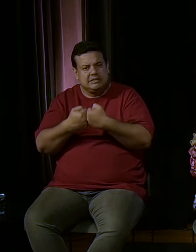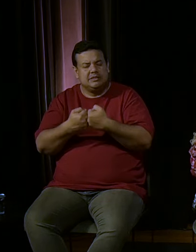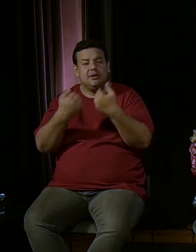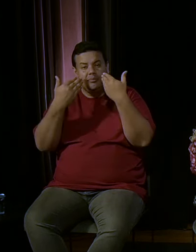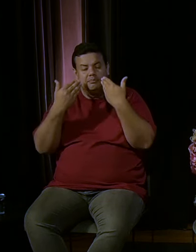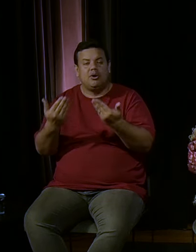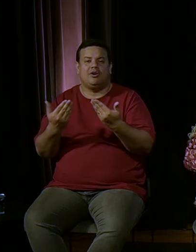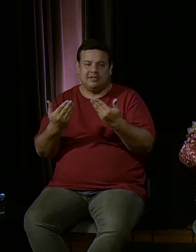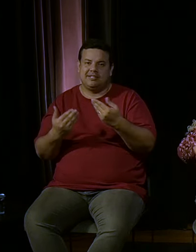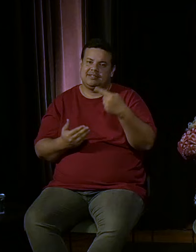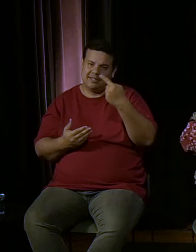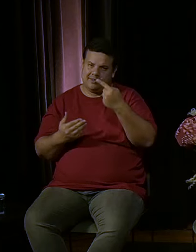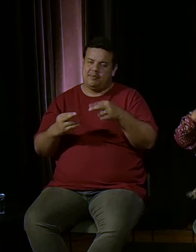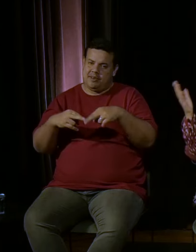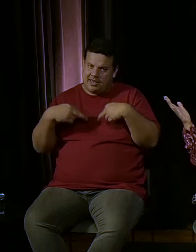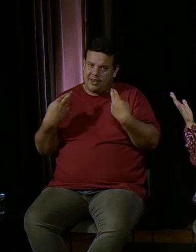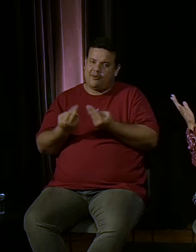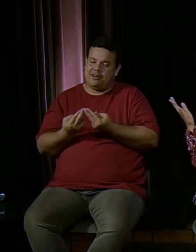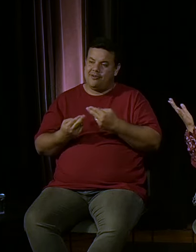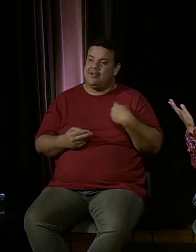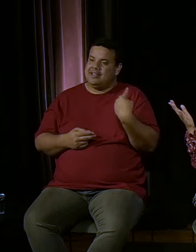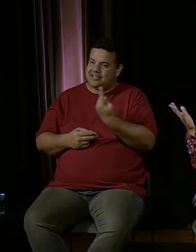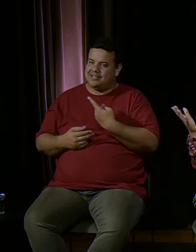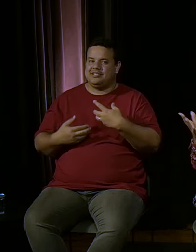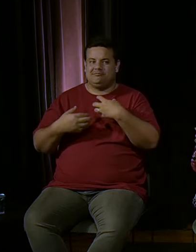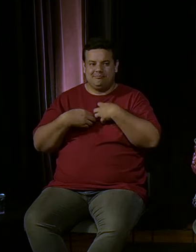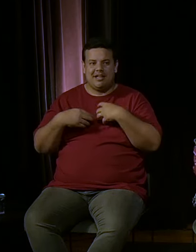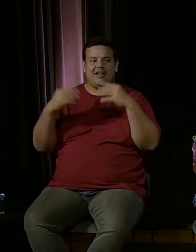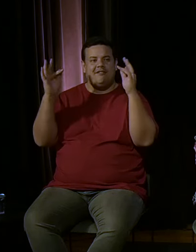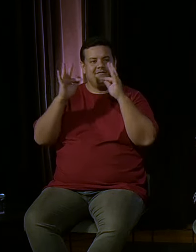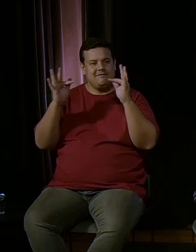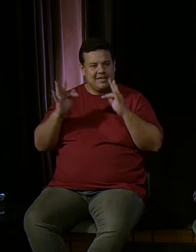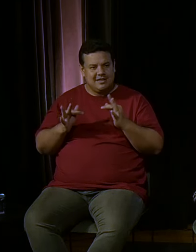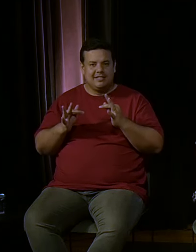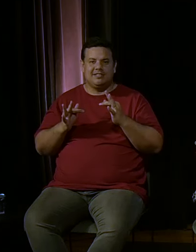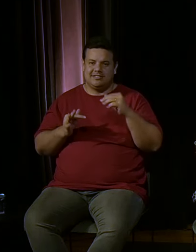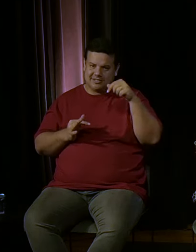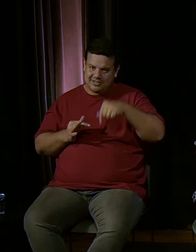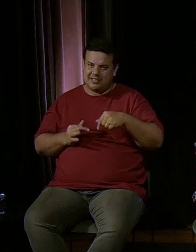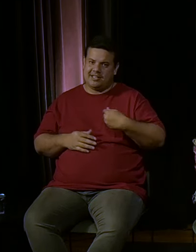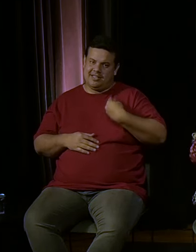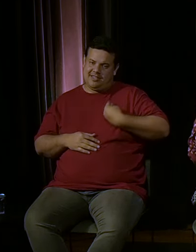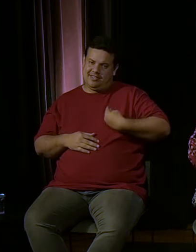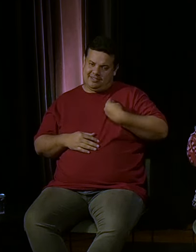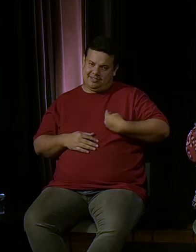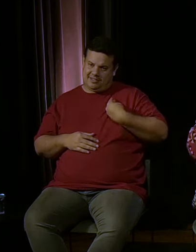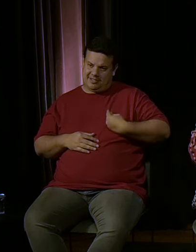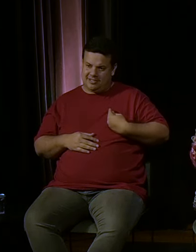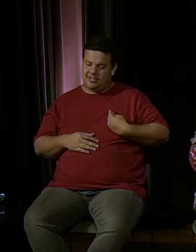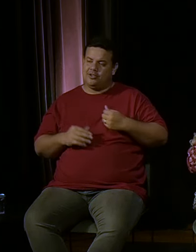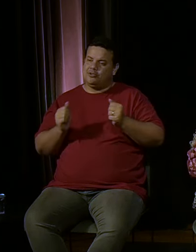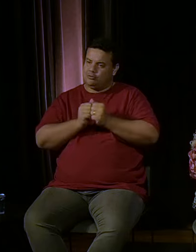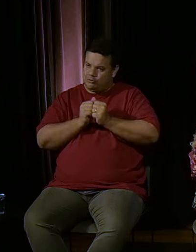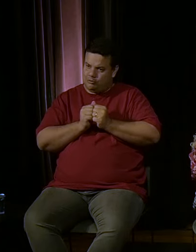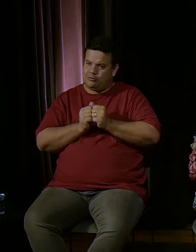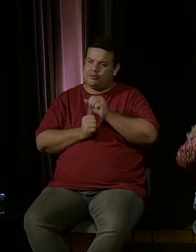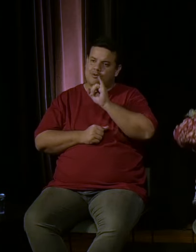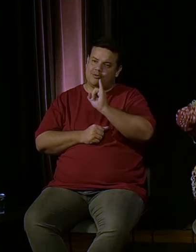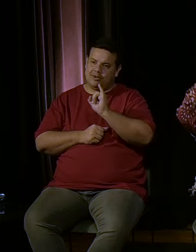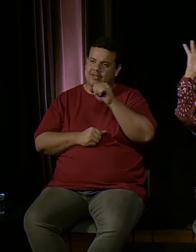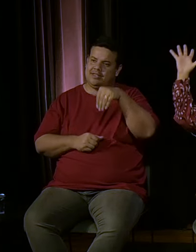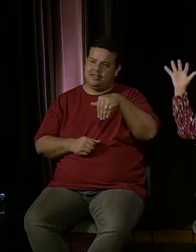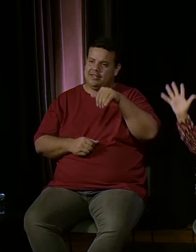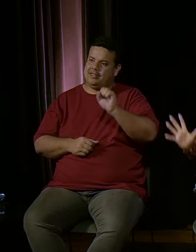dessa primeira sessão, assim, que a gente está tão feliz de estar fazendo essa faixa aqui com o IMS.